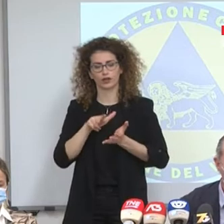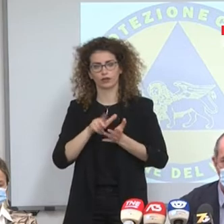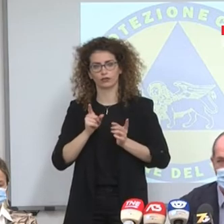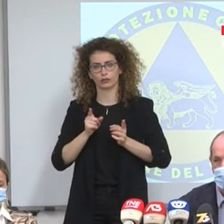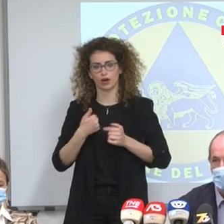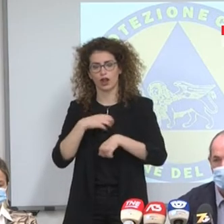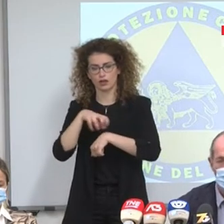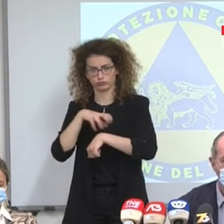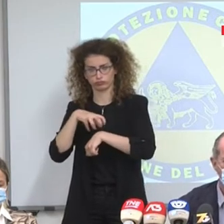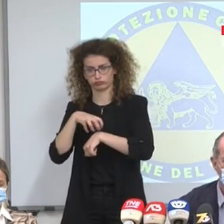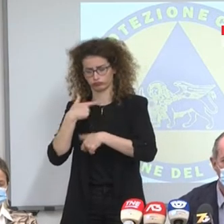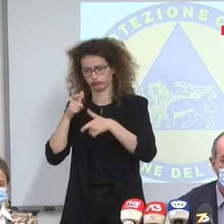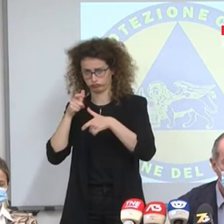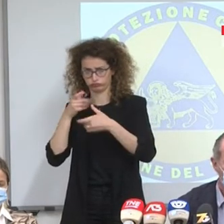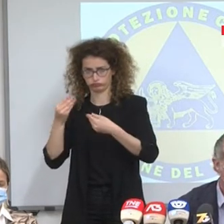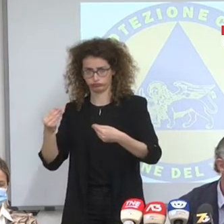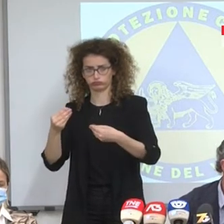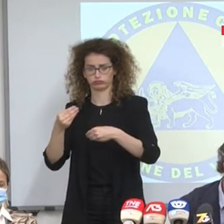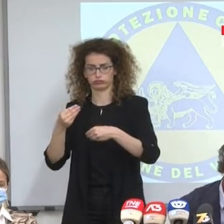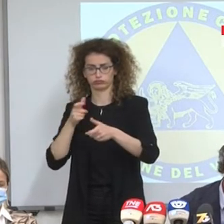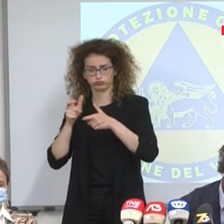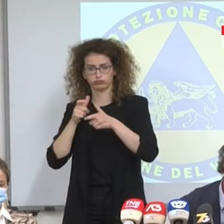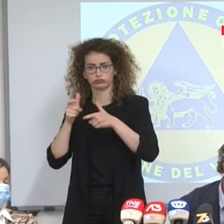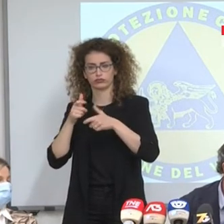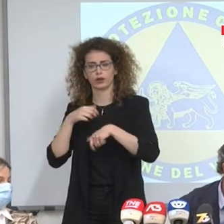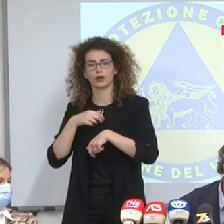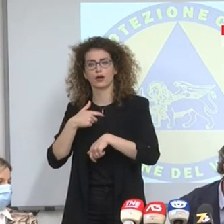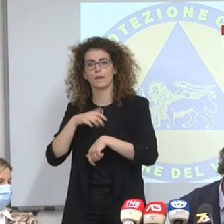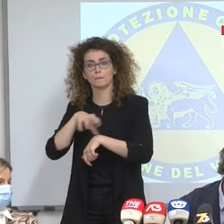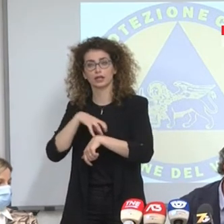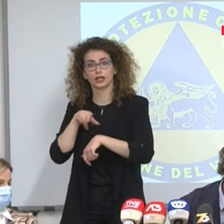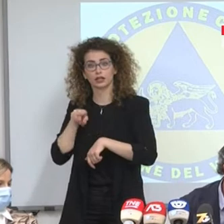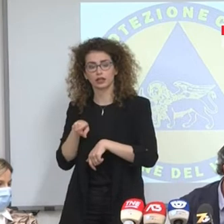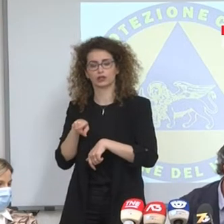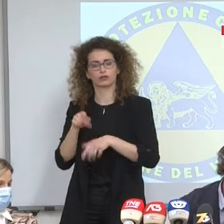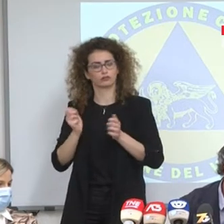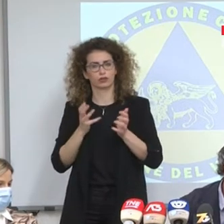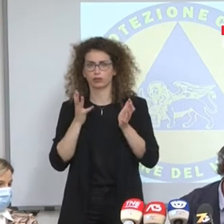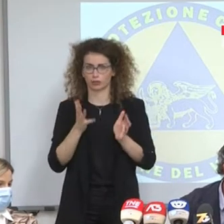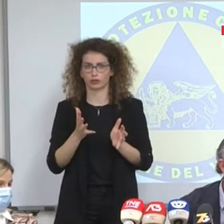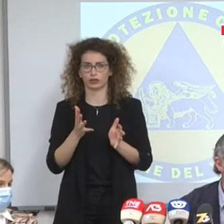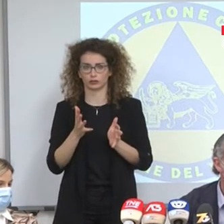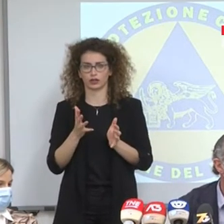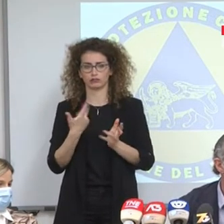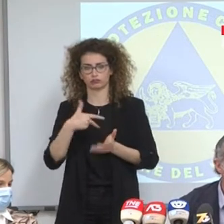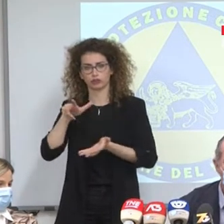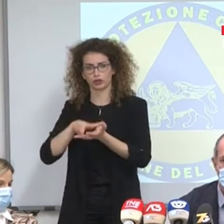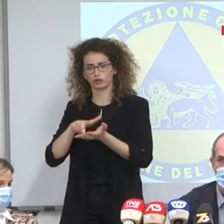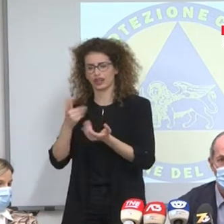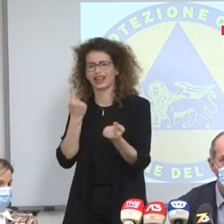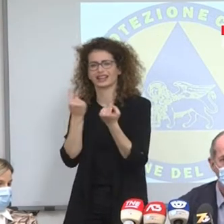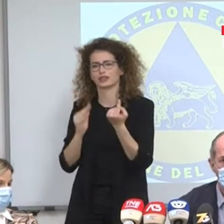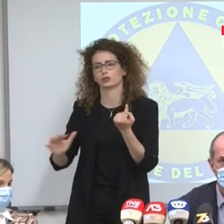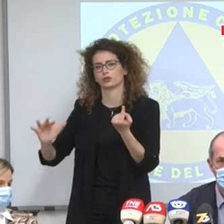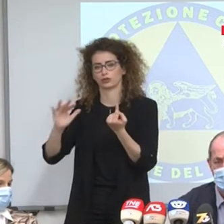col ministro abbiamo parlato in più occasioni, e confermo anche che il ministro ha dimostrato disponibilità, e quindi c'è anche un clima